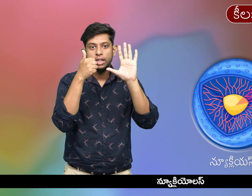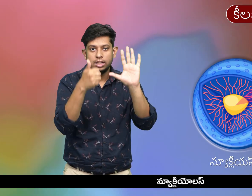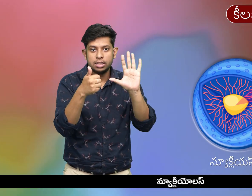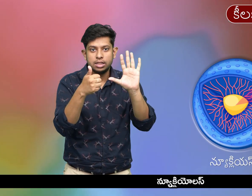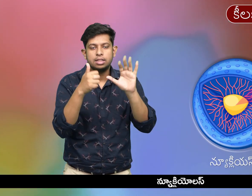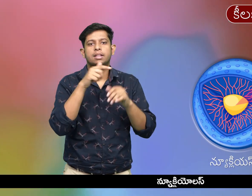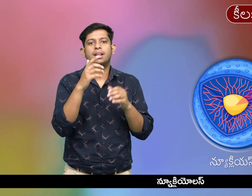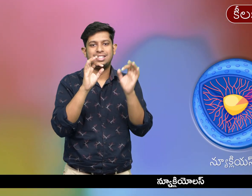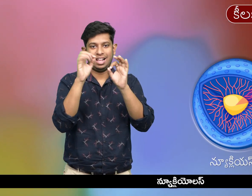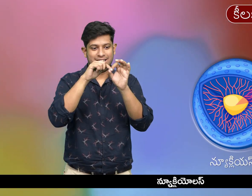న్యూక్లియోలస్,